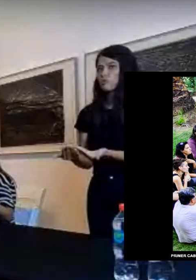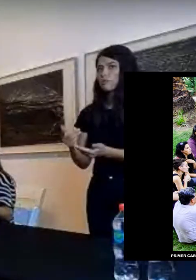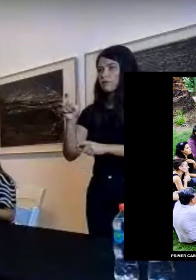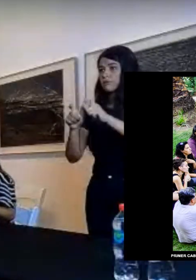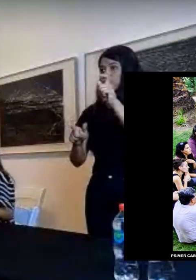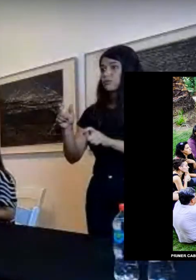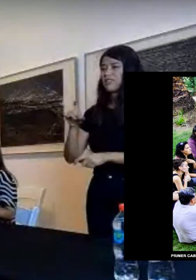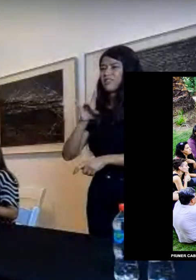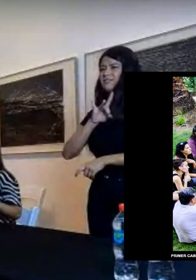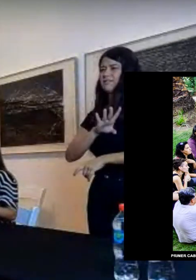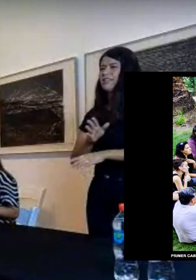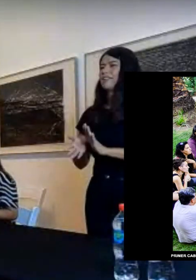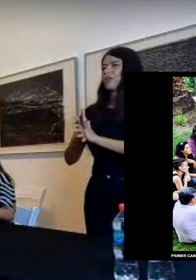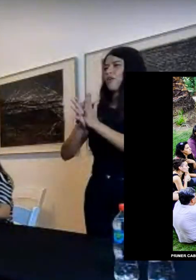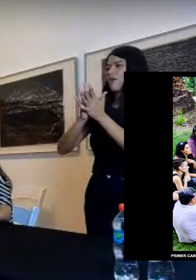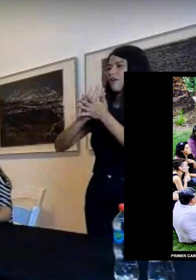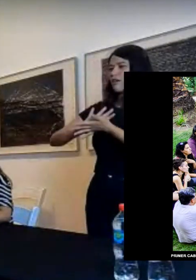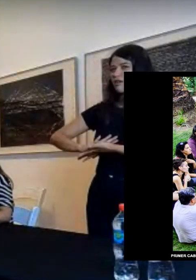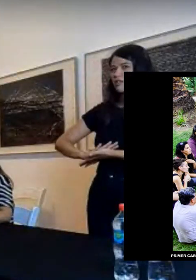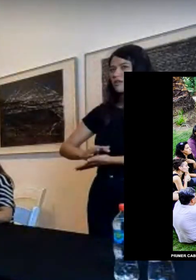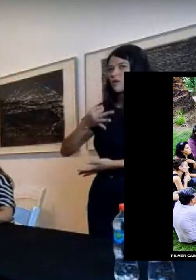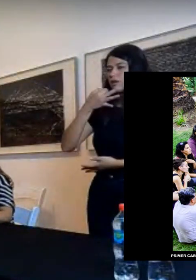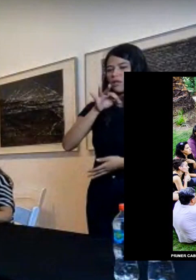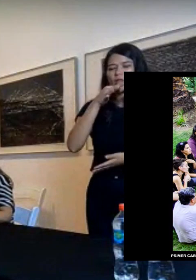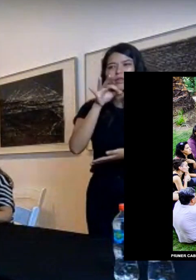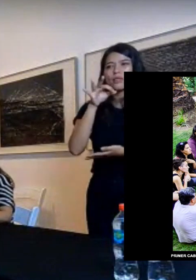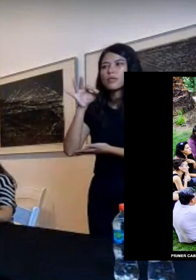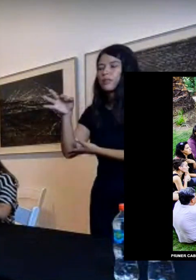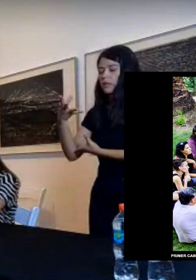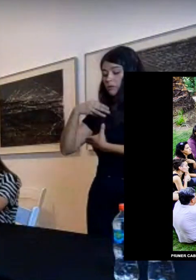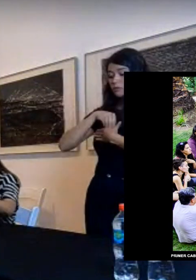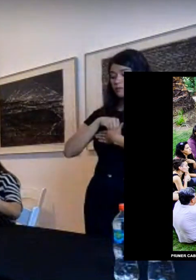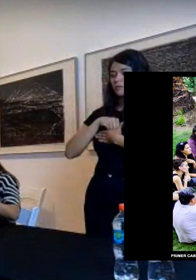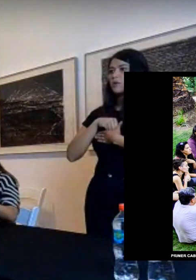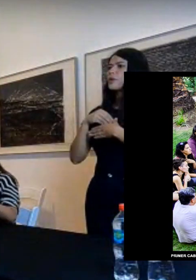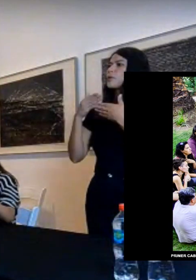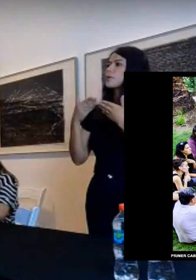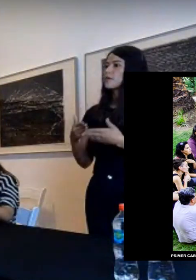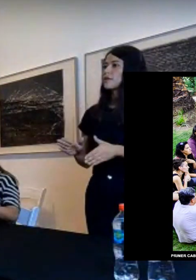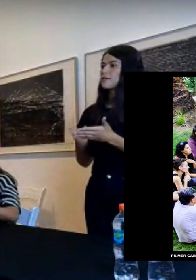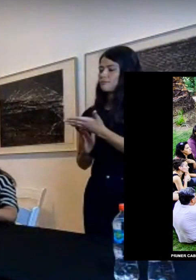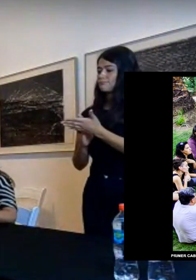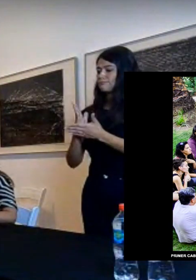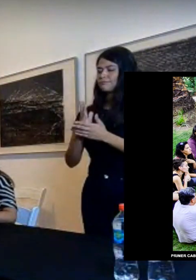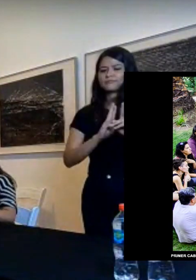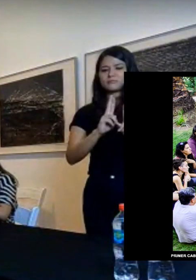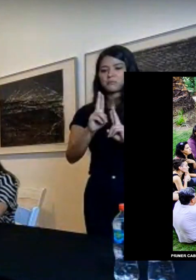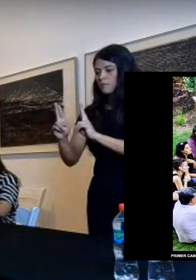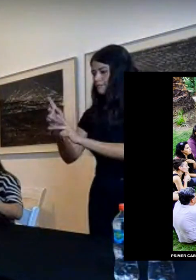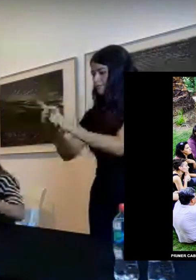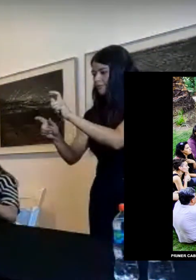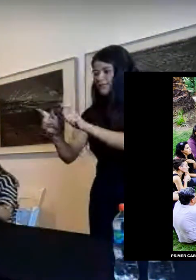este discurso, ¿no?, que una vez lo lleva tan internalizado. Cuando comenzamos a relacionarnos con las